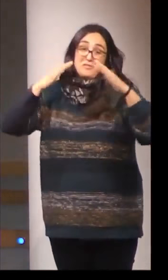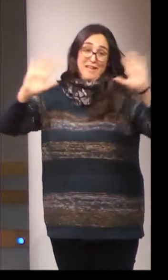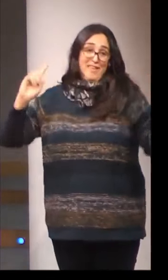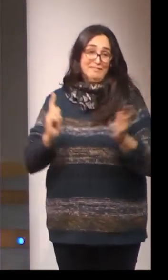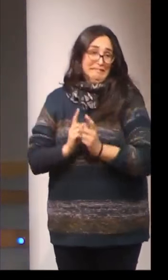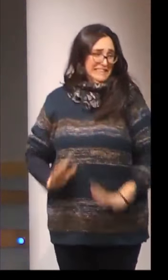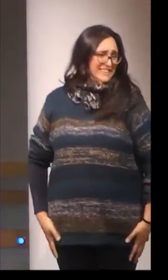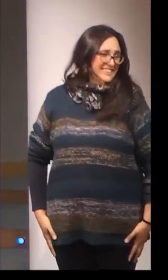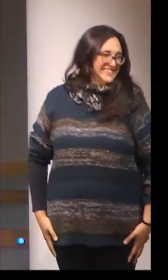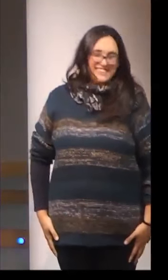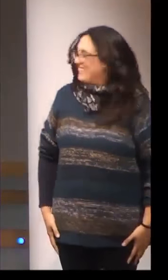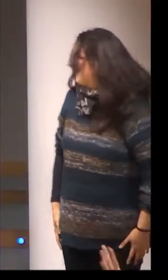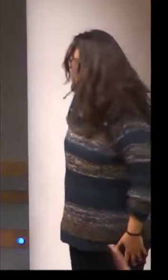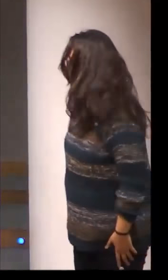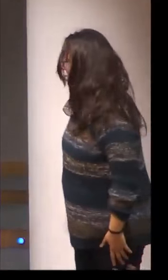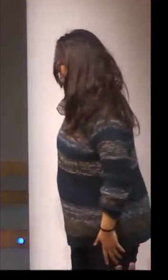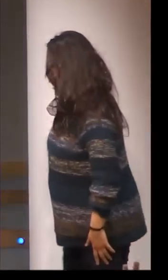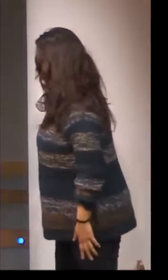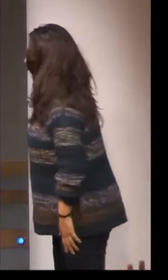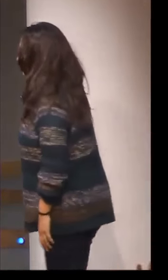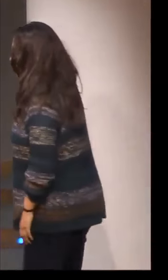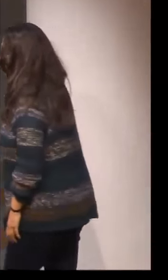Pues muchas gracias. He intentado ser breve.